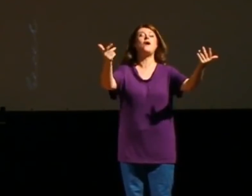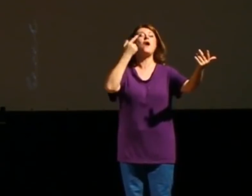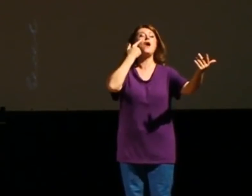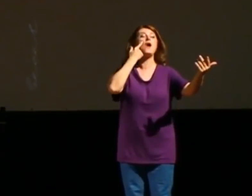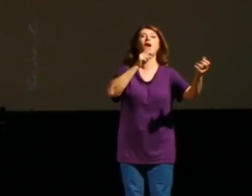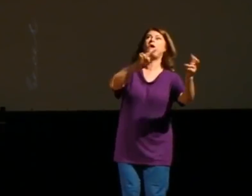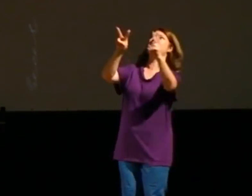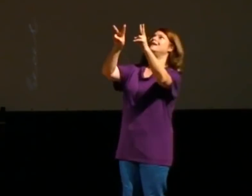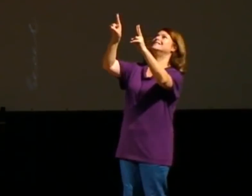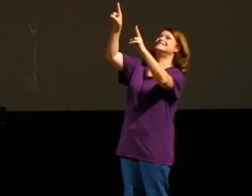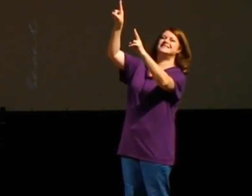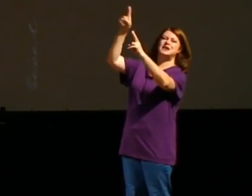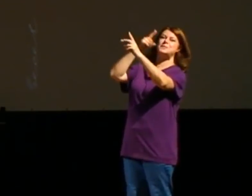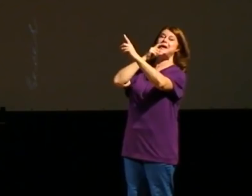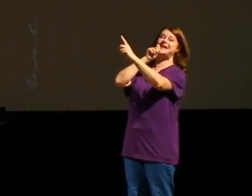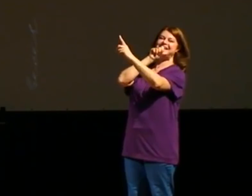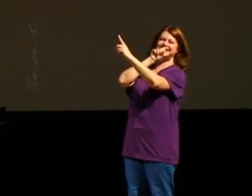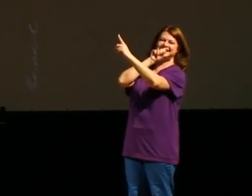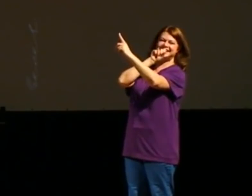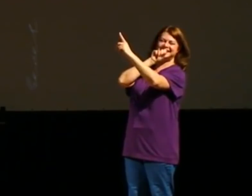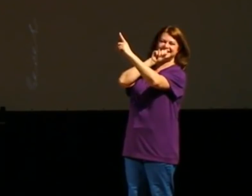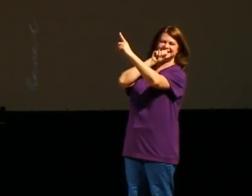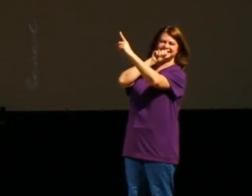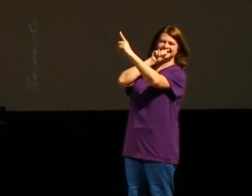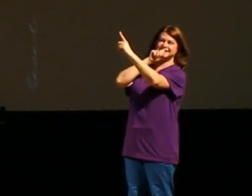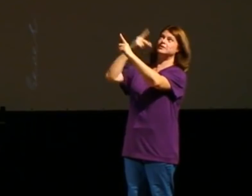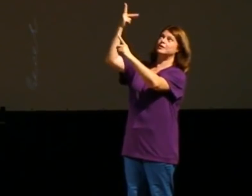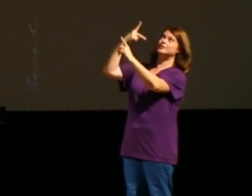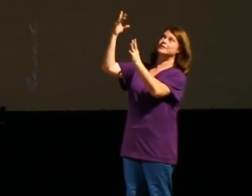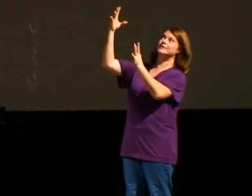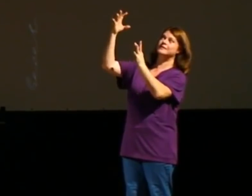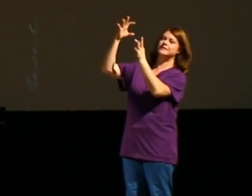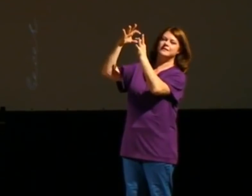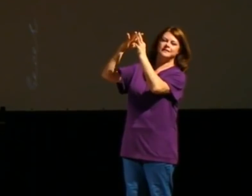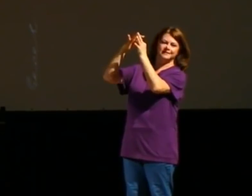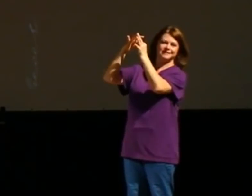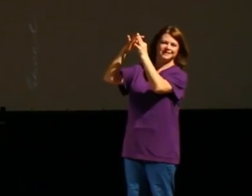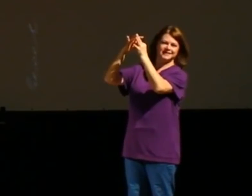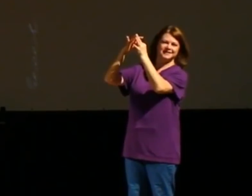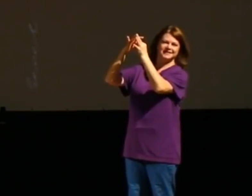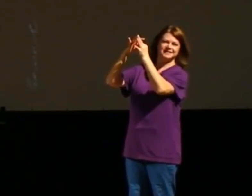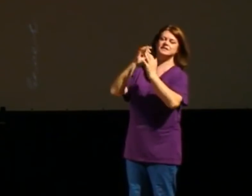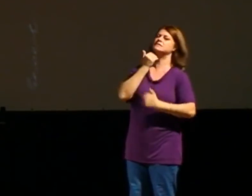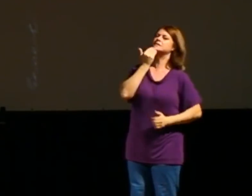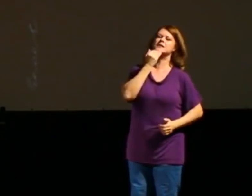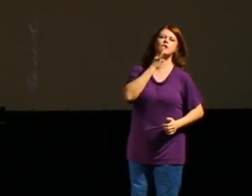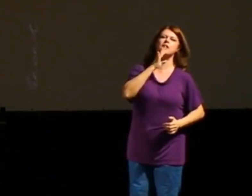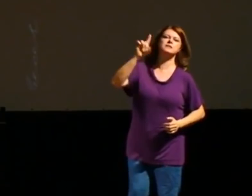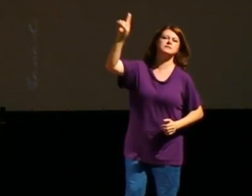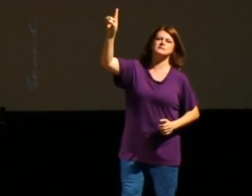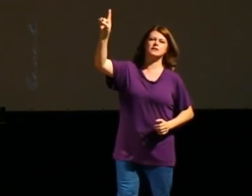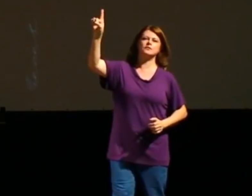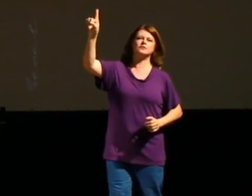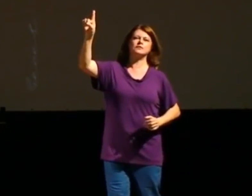Todas as coisas me foram dadas pelo meu Pai. E ninguém conhece o Pai senão o Filho, e